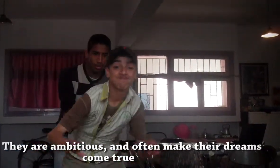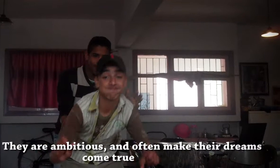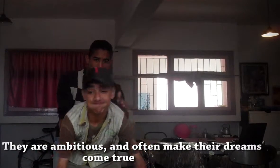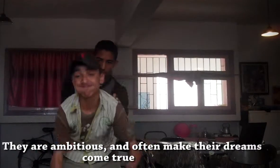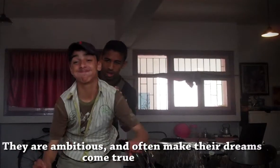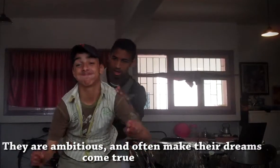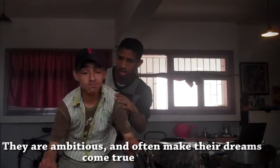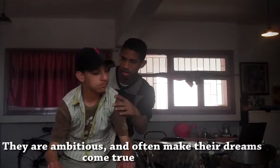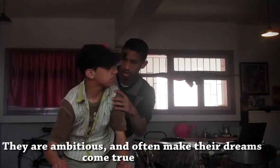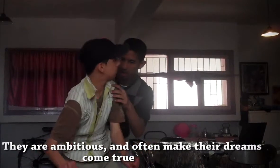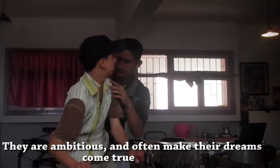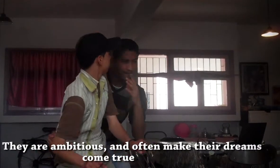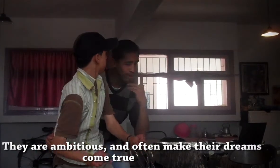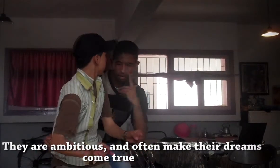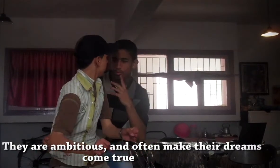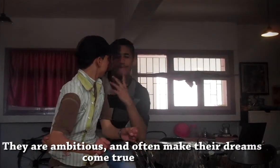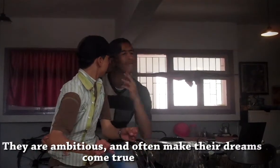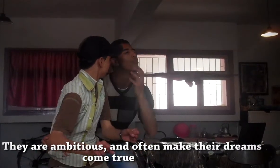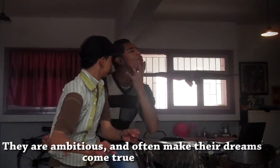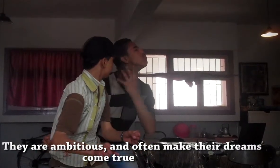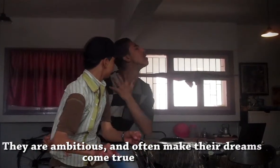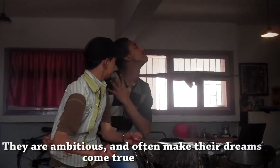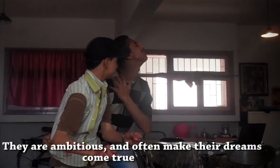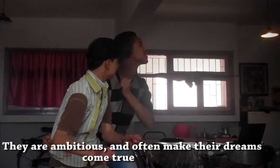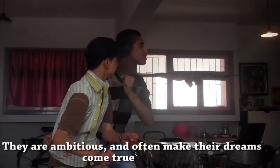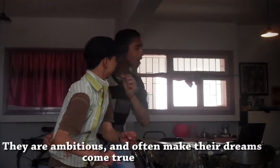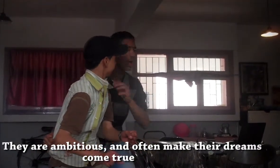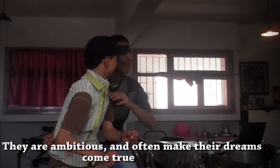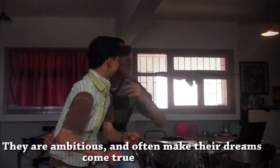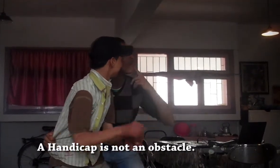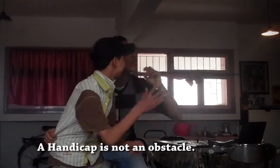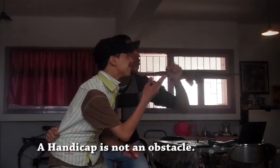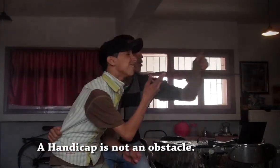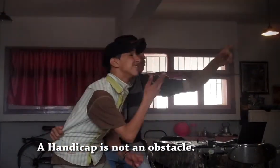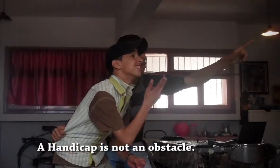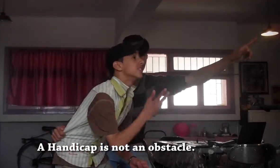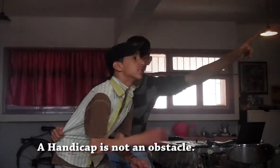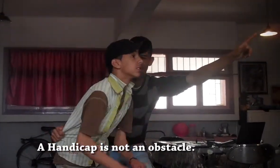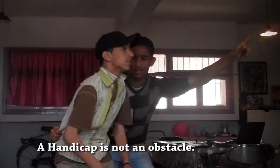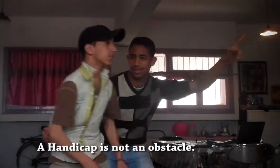هواياتهم وطموحاتهم ويحققوا أحلامهم، حيت الإعاقة لا تشكل عائق.